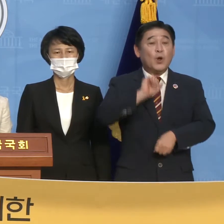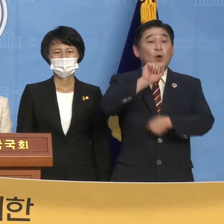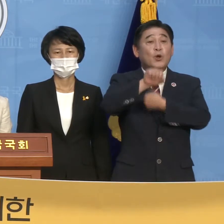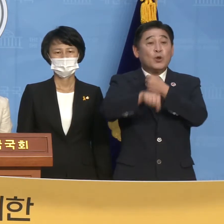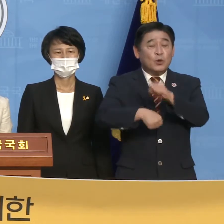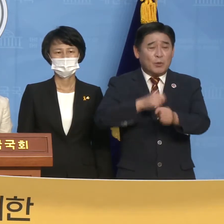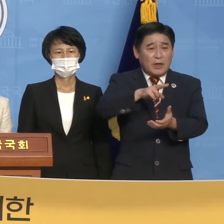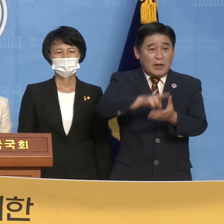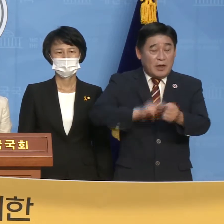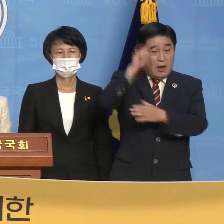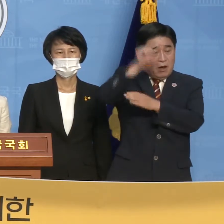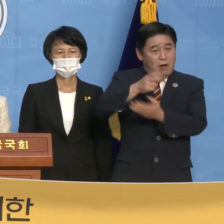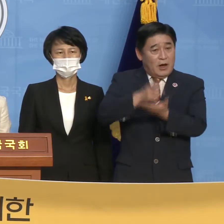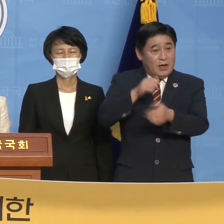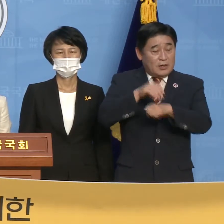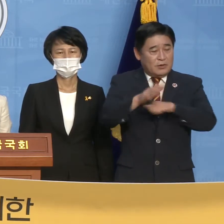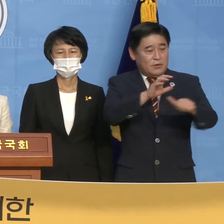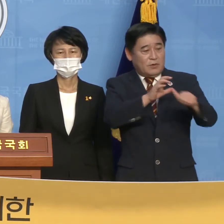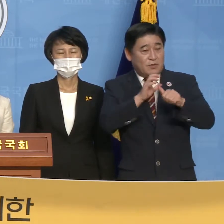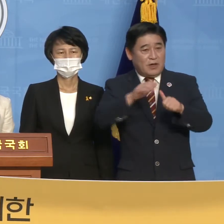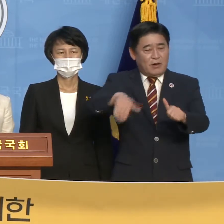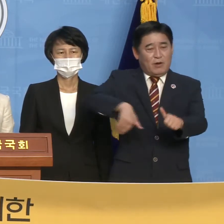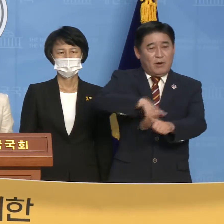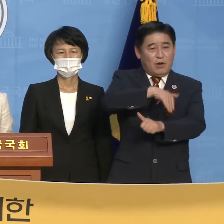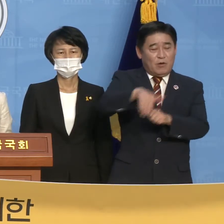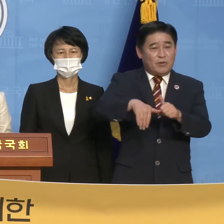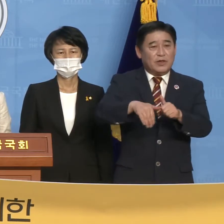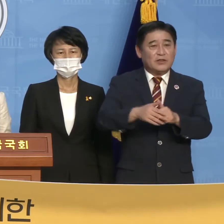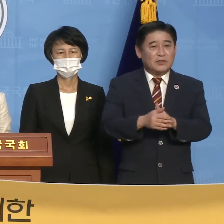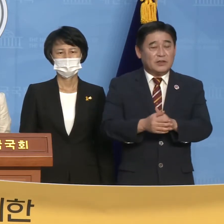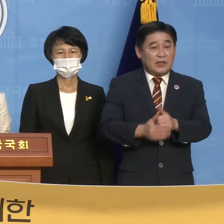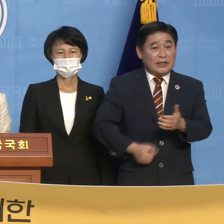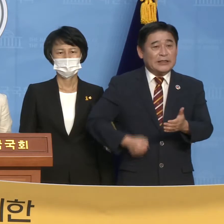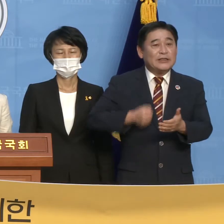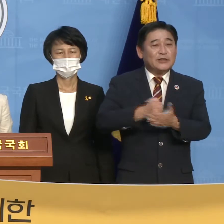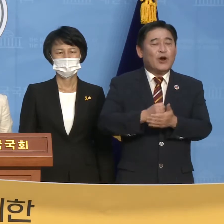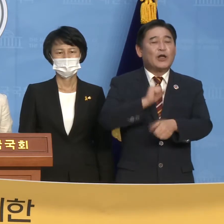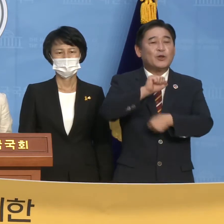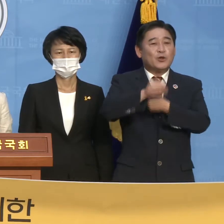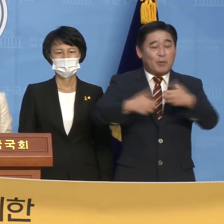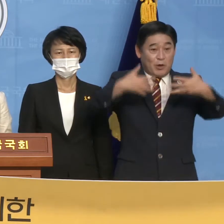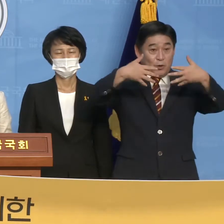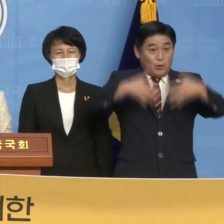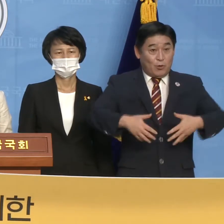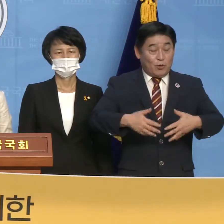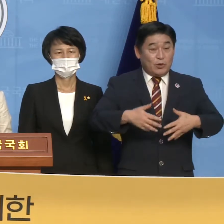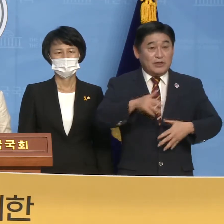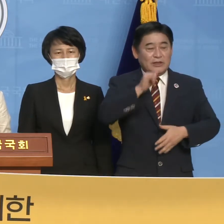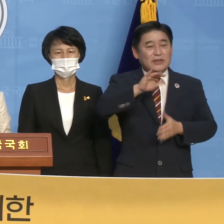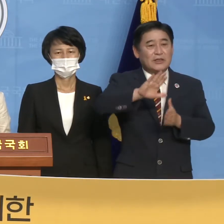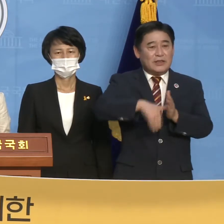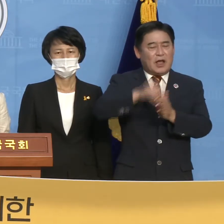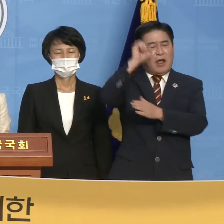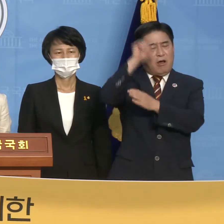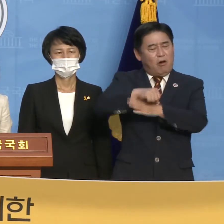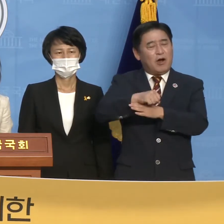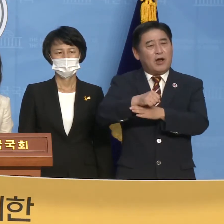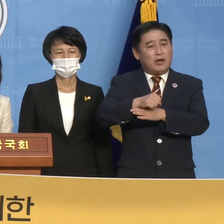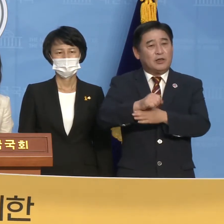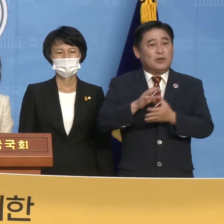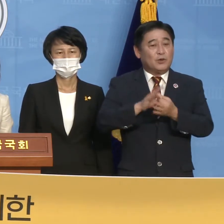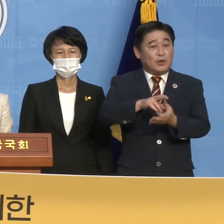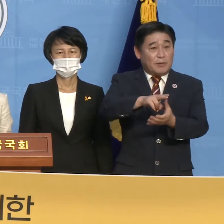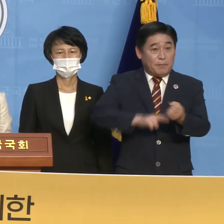야생생물 판매 허가제를 도입해 환경부가 정하는 종의 동물만 일정 요건을 갖춰서 허가를 받아야 판매할